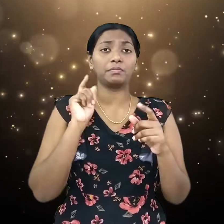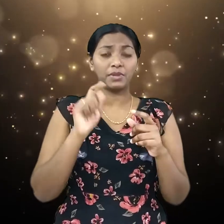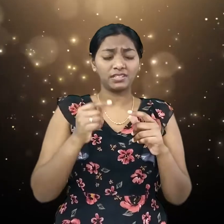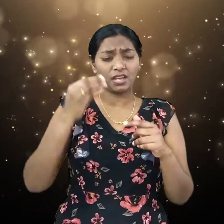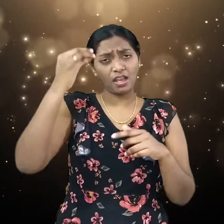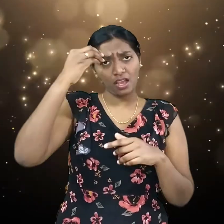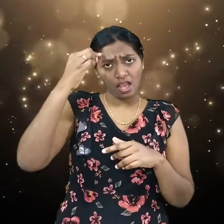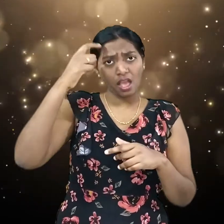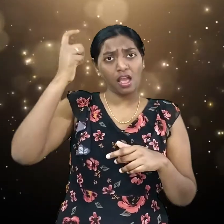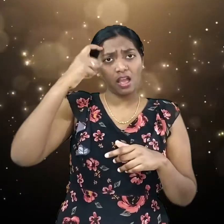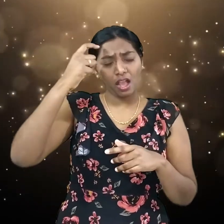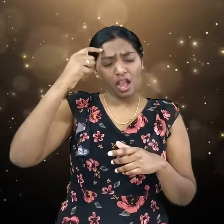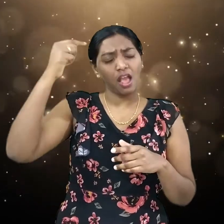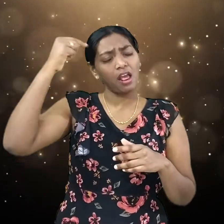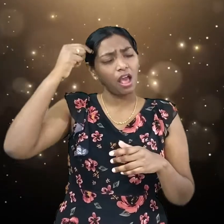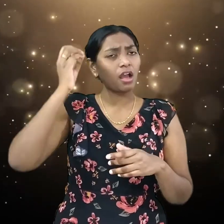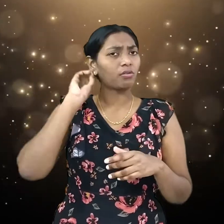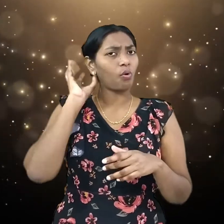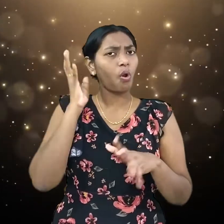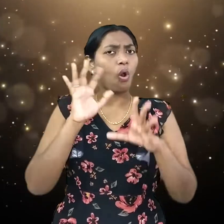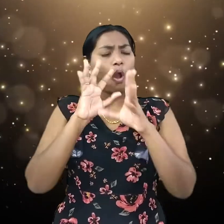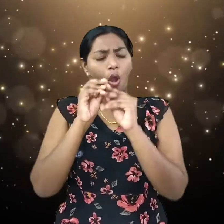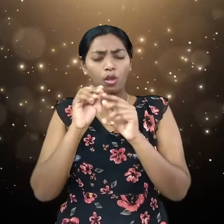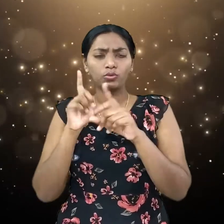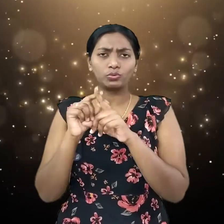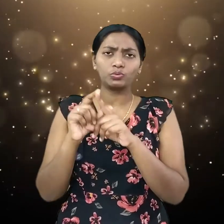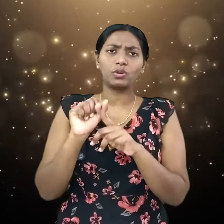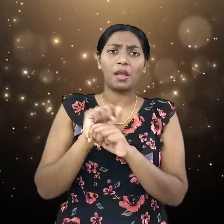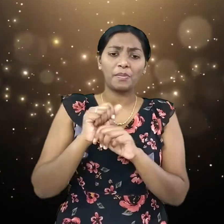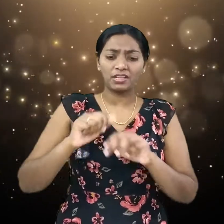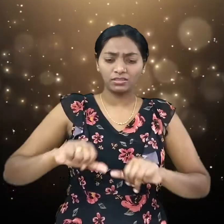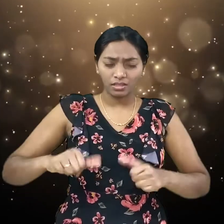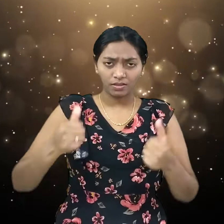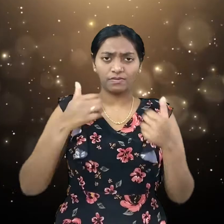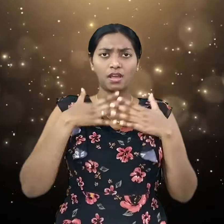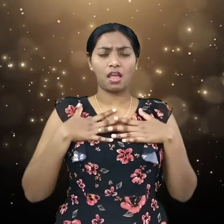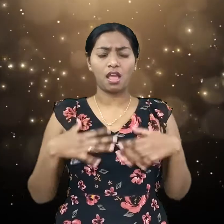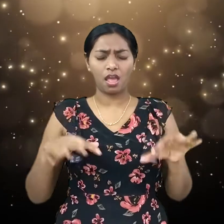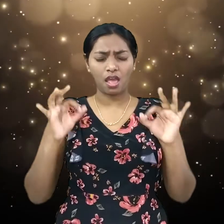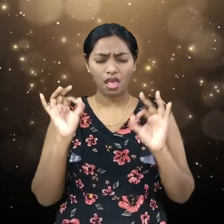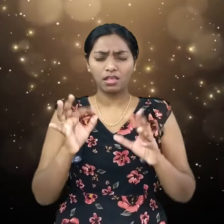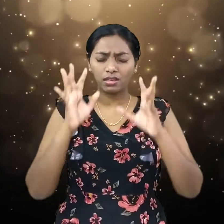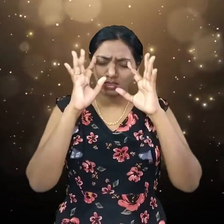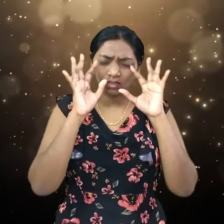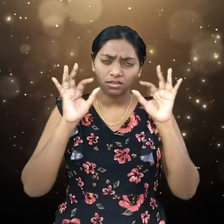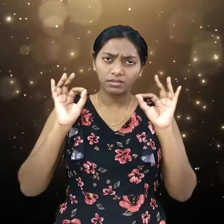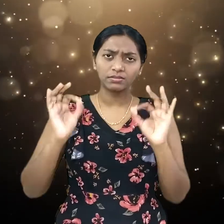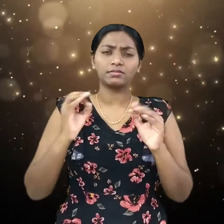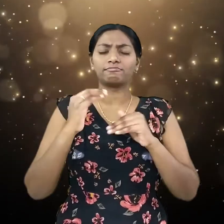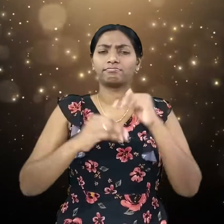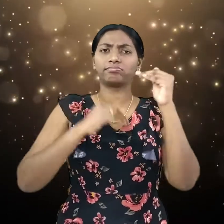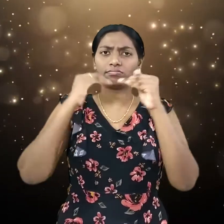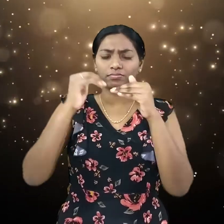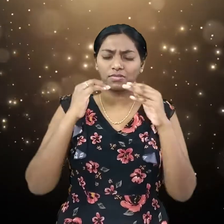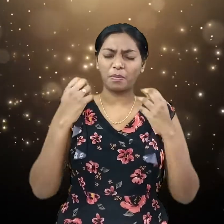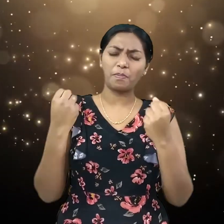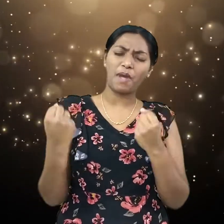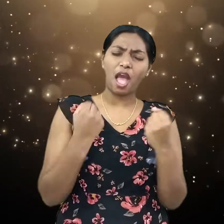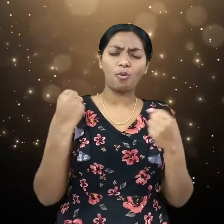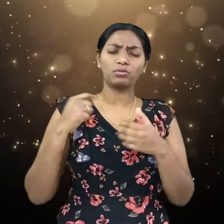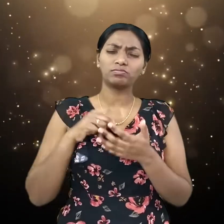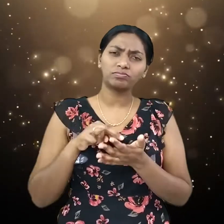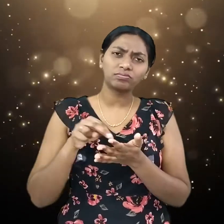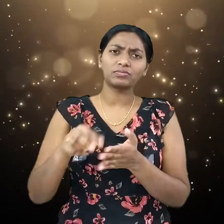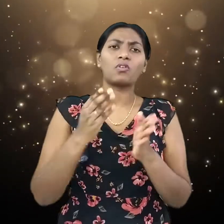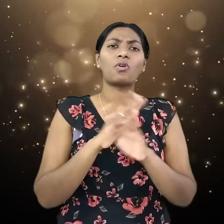आप गहरे अंतर्ज्ञान और ज्ञान में काम करेंगे। सफलता, स्वास्थ्य, समृद्धि, शांति और हमेशा सामर्थ्य